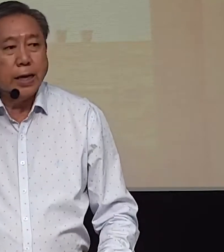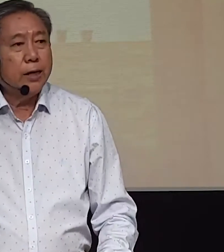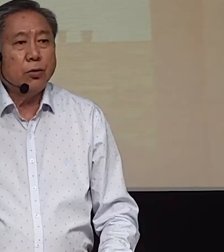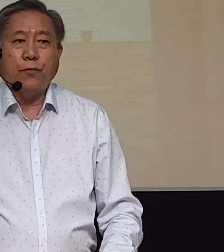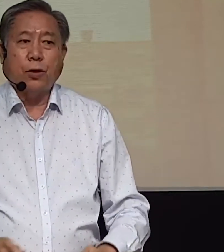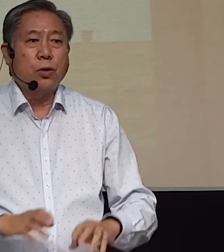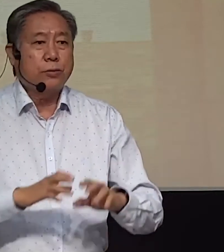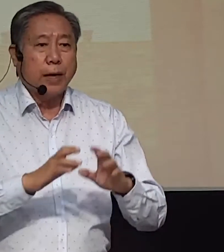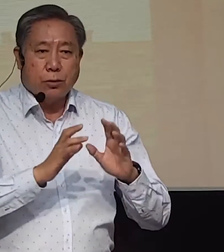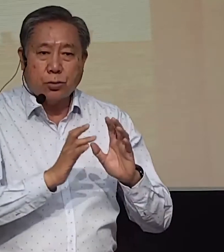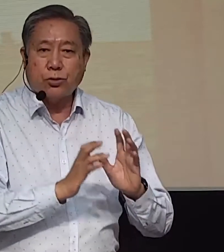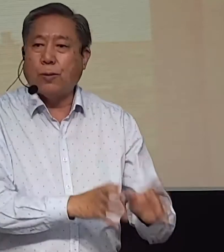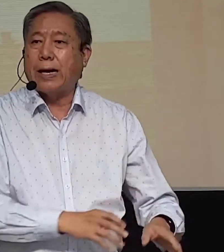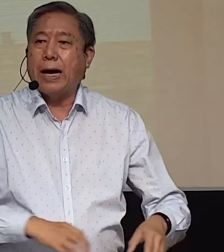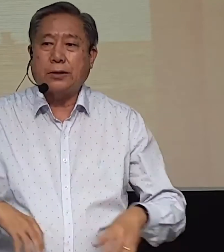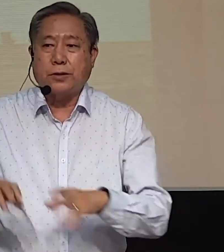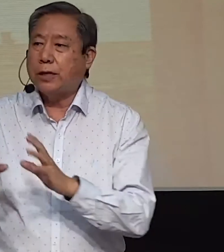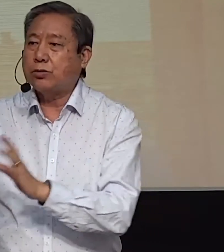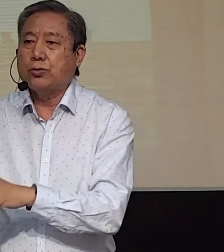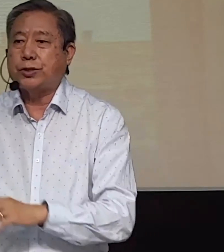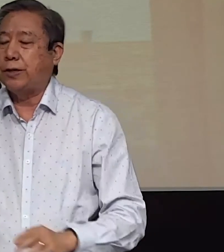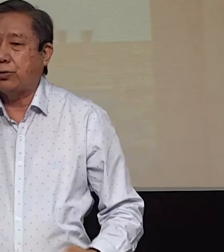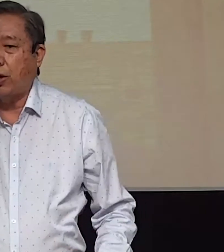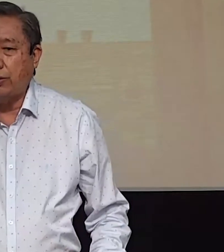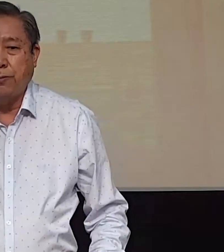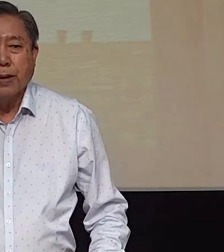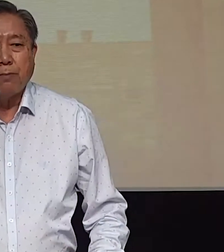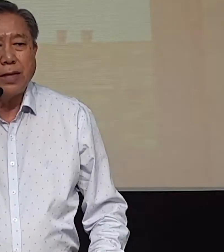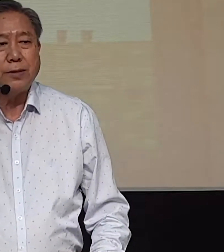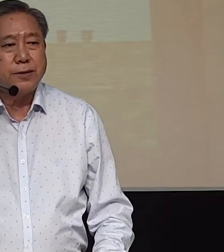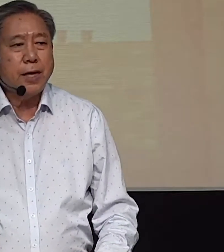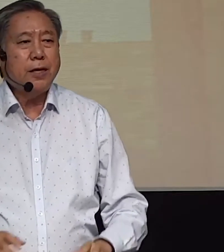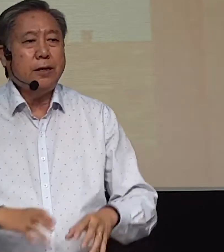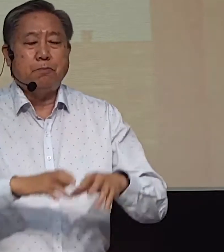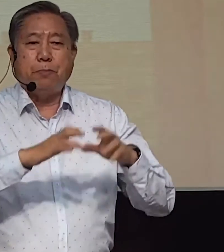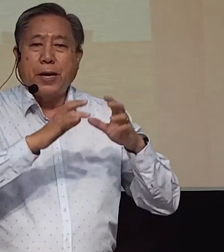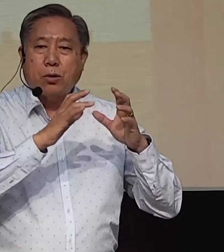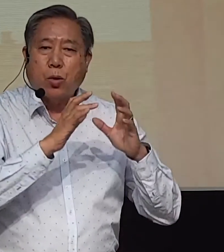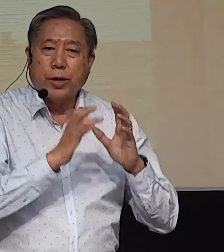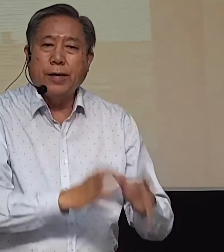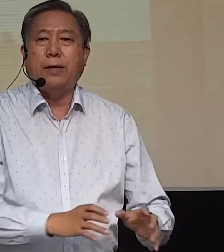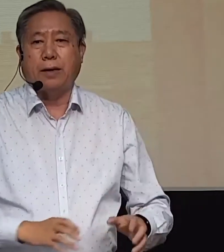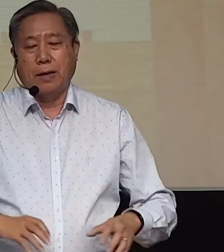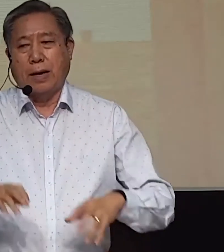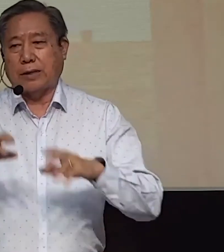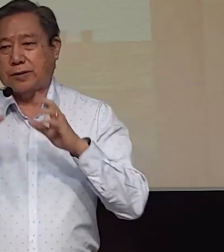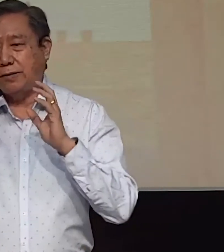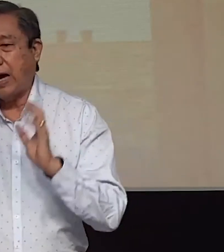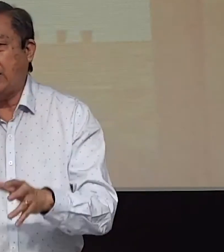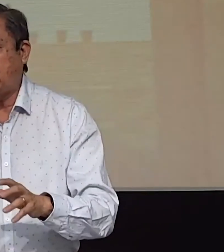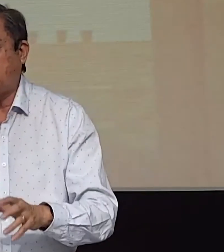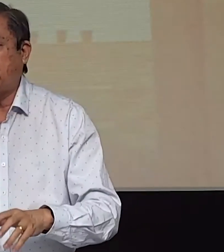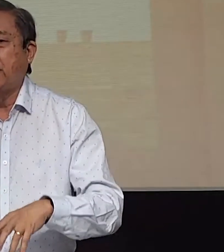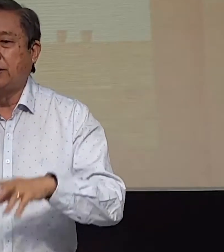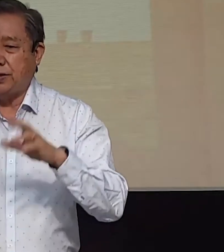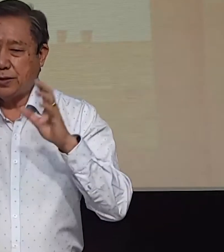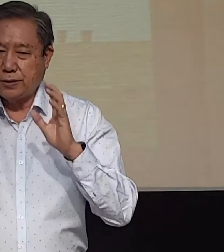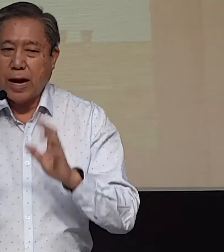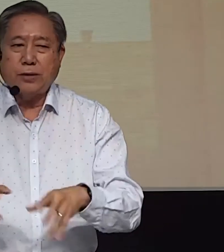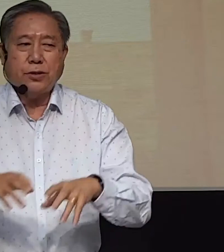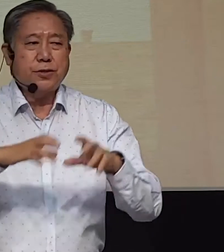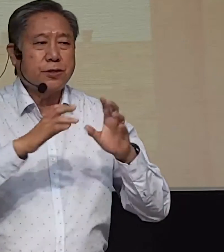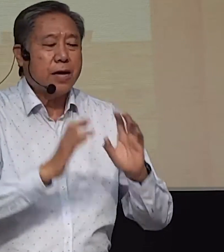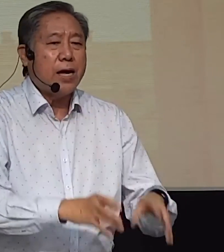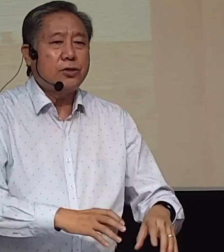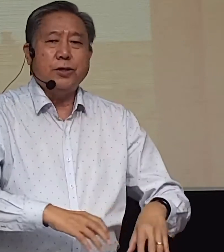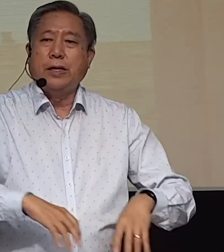gabinete, Ele não ficou dentro de uma casa, dentro de um escritório, mas Ele percorria as cidades, de